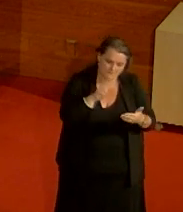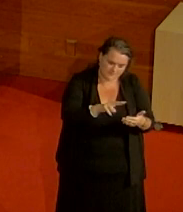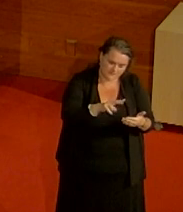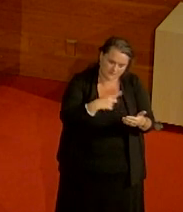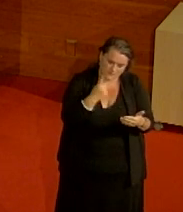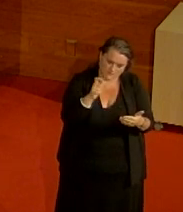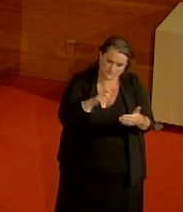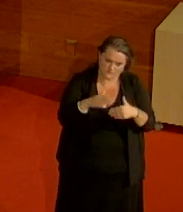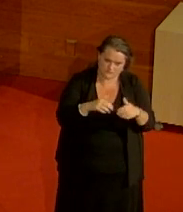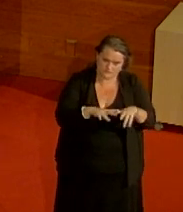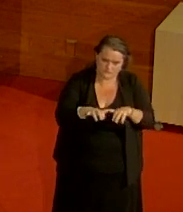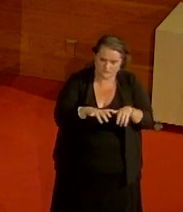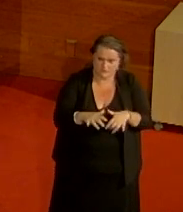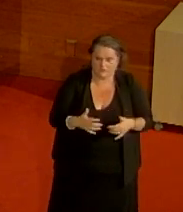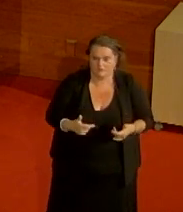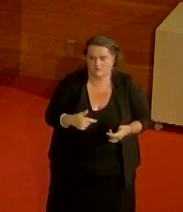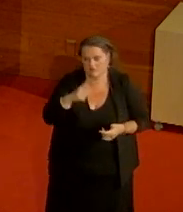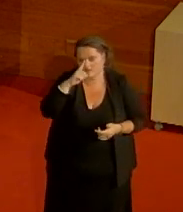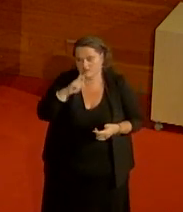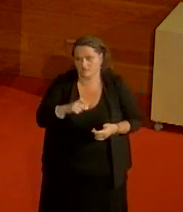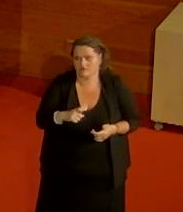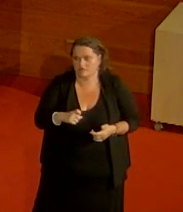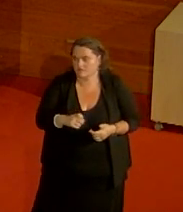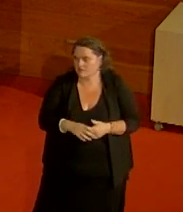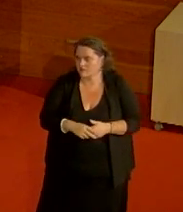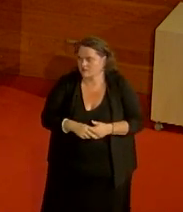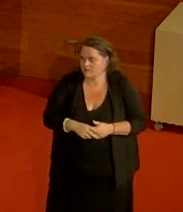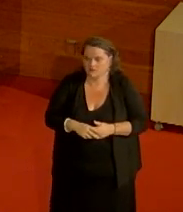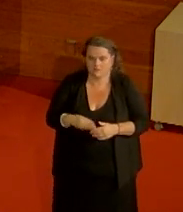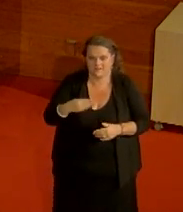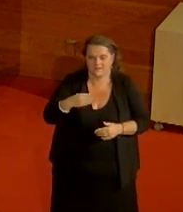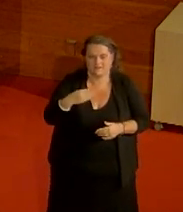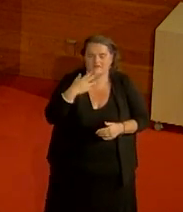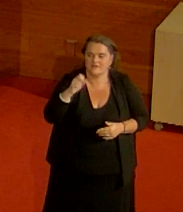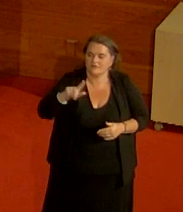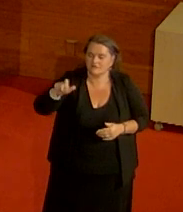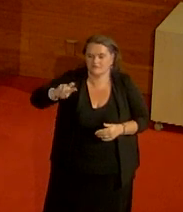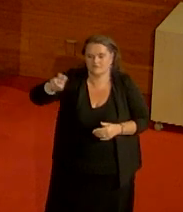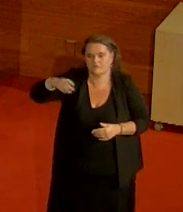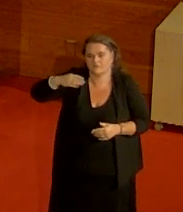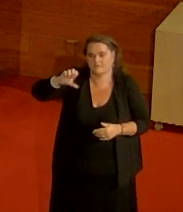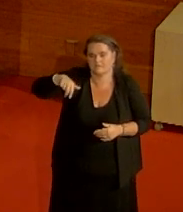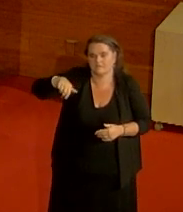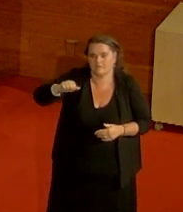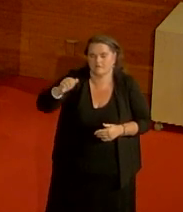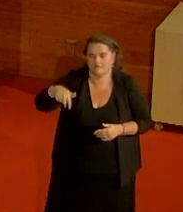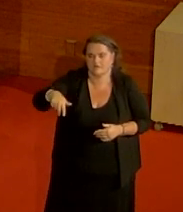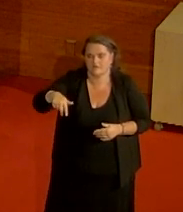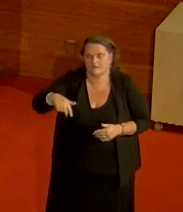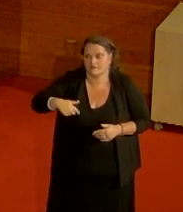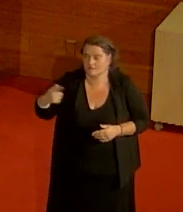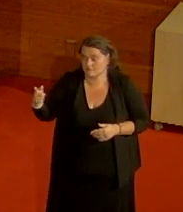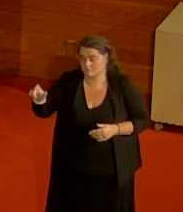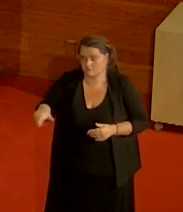teclea a mí siempre me recuerda esa idea de Walter Benjamin de hace muchísimas décadas cuando advertí cuando le advertían